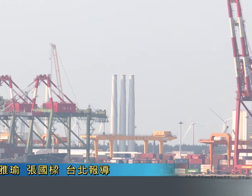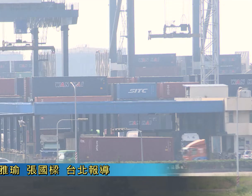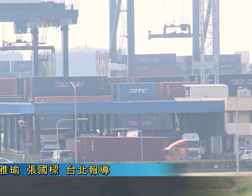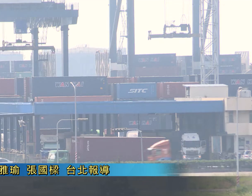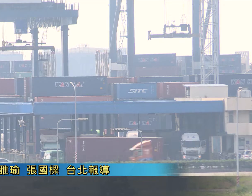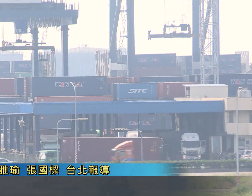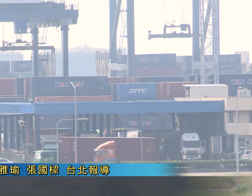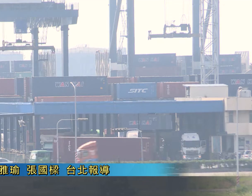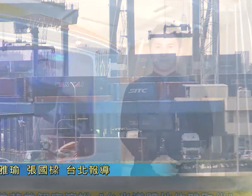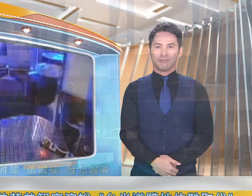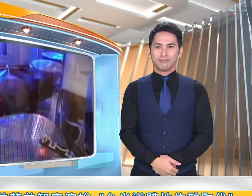报道。